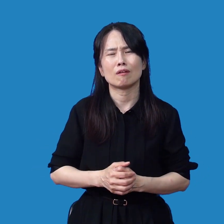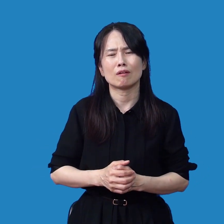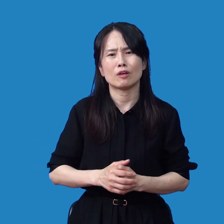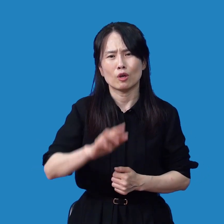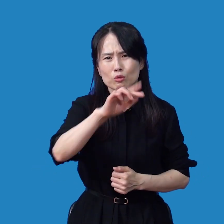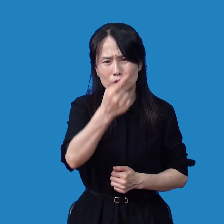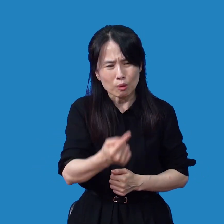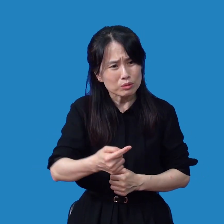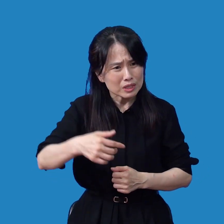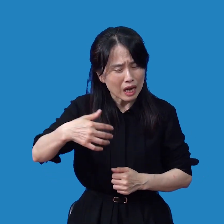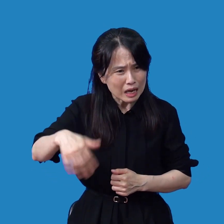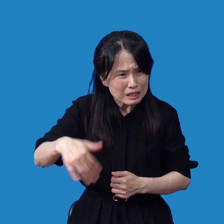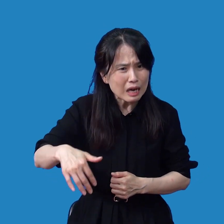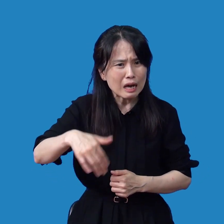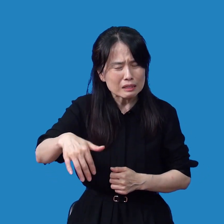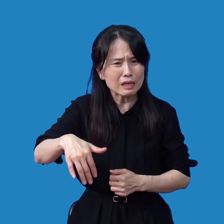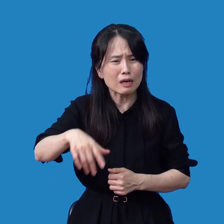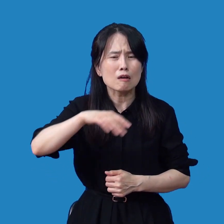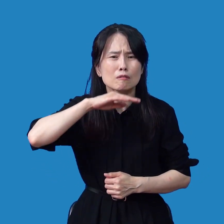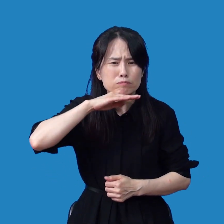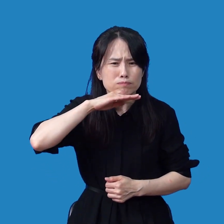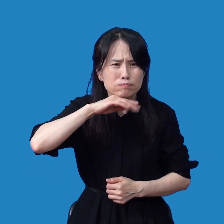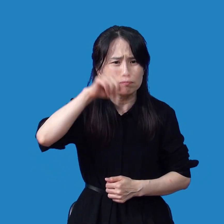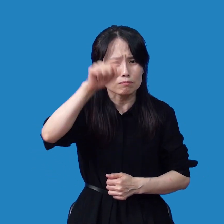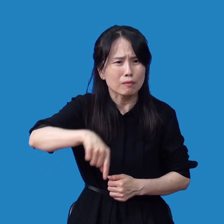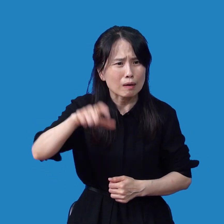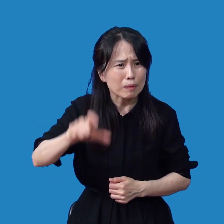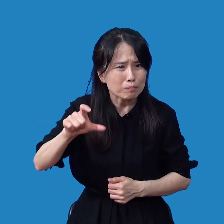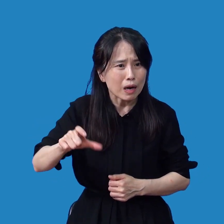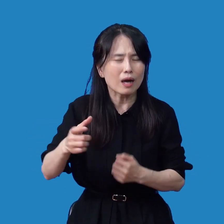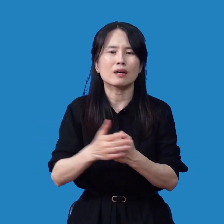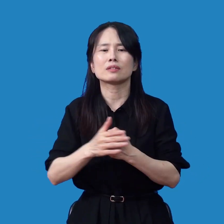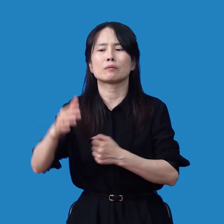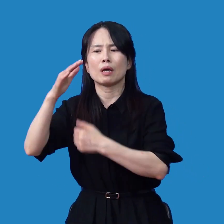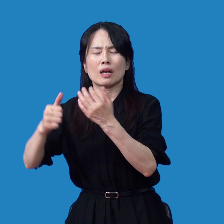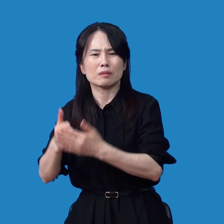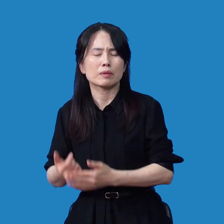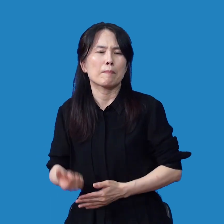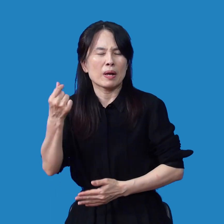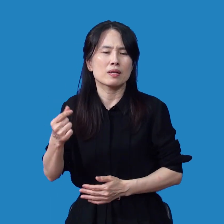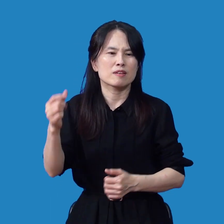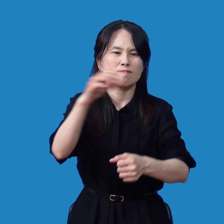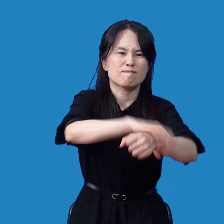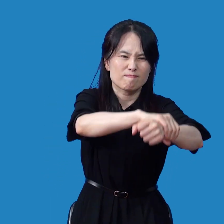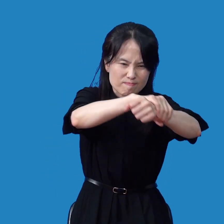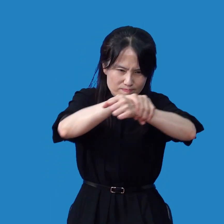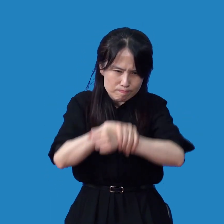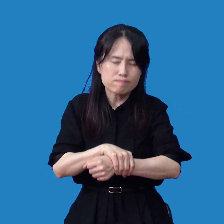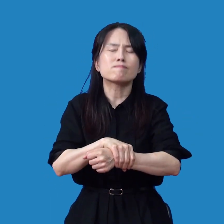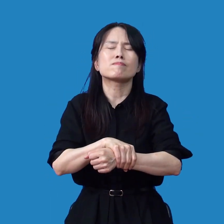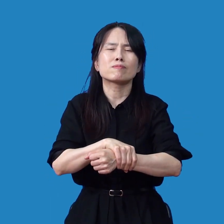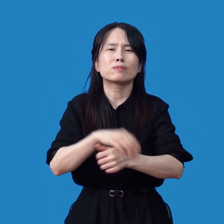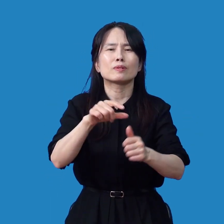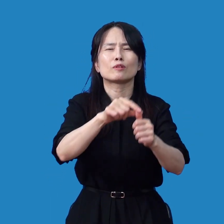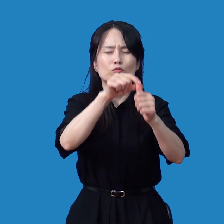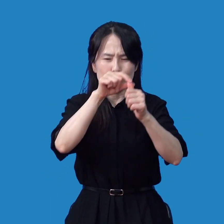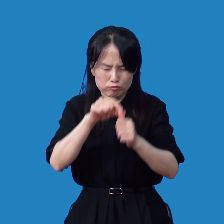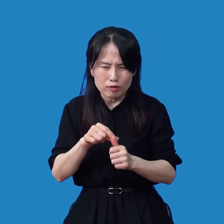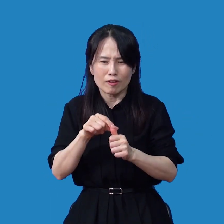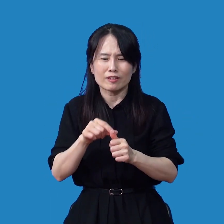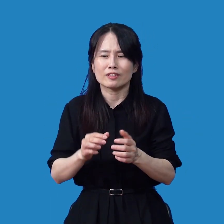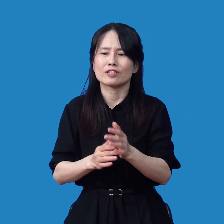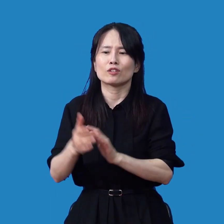않으니까 하나님이 손을 잡아서 확 끌어가지고 멸망의 길에서 우리를 끄집어내었습니다. 그리고는